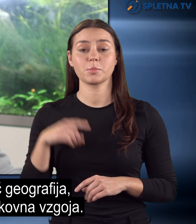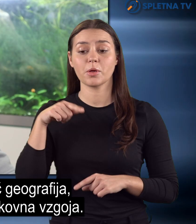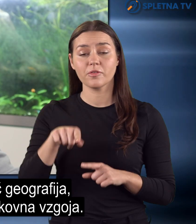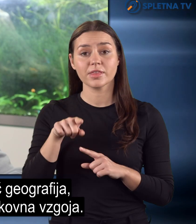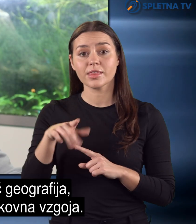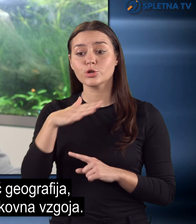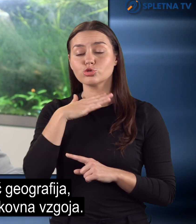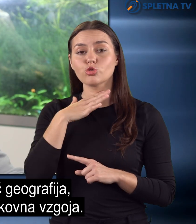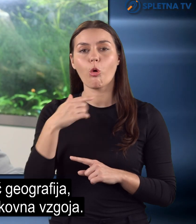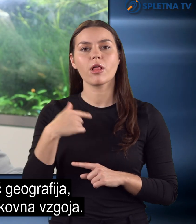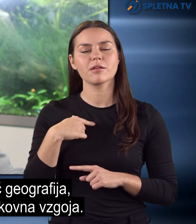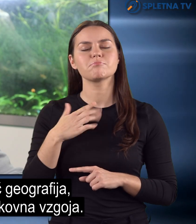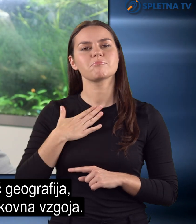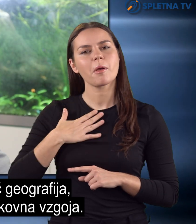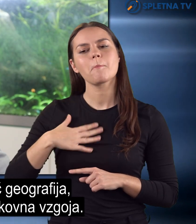V tej šoli imam rad